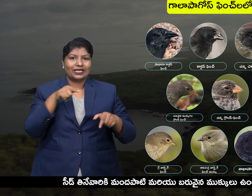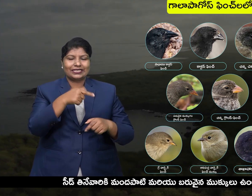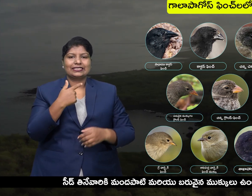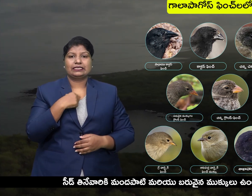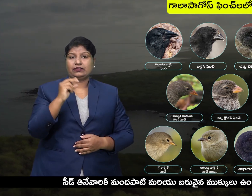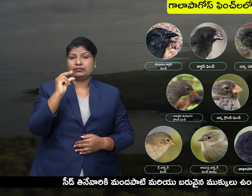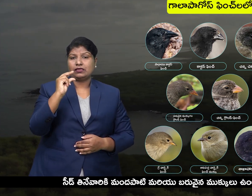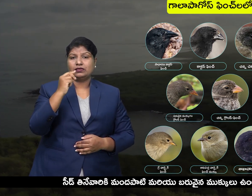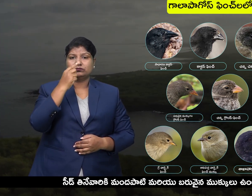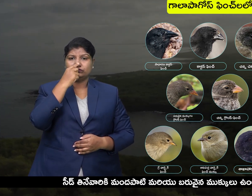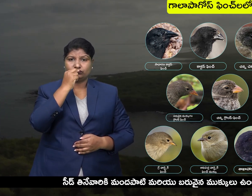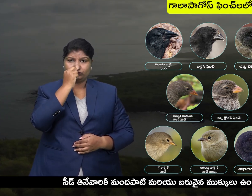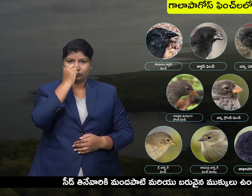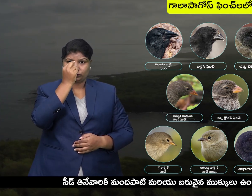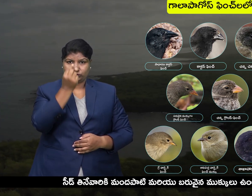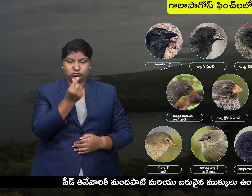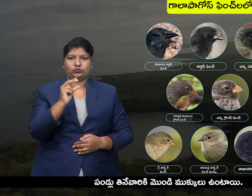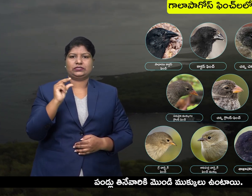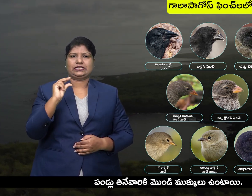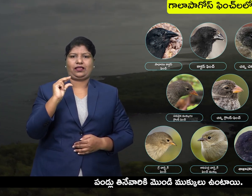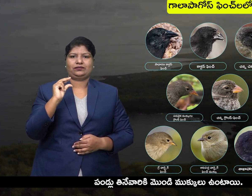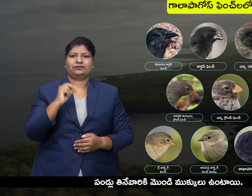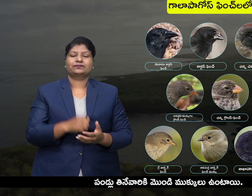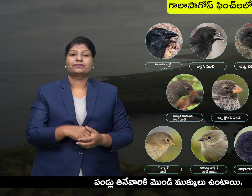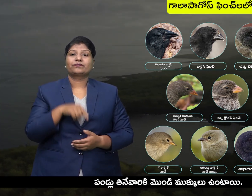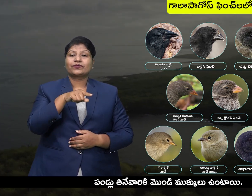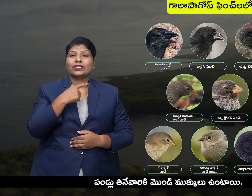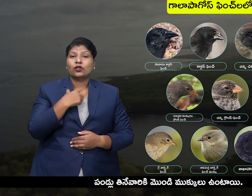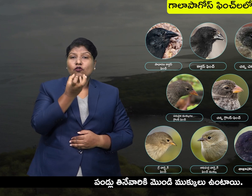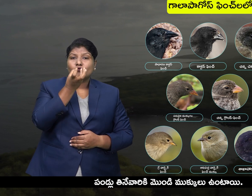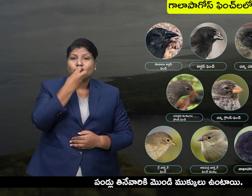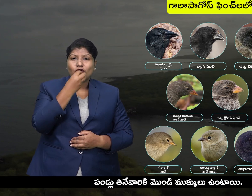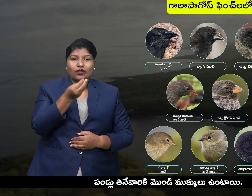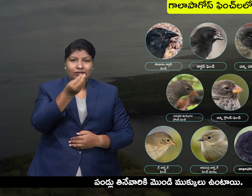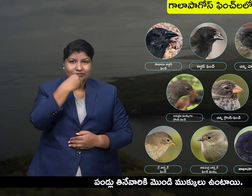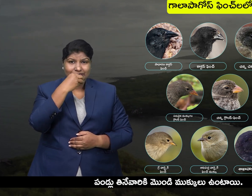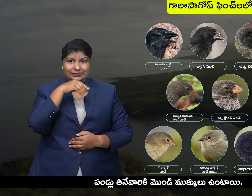పండ్లు తినేవారికి మొండి ముక్కులుంటాయి.